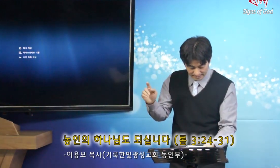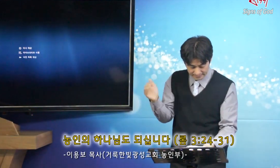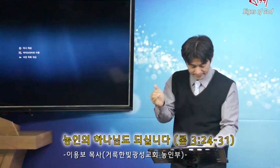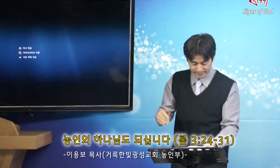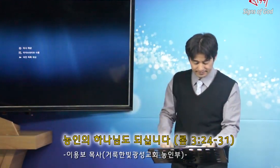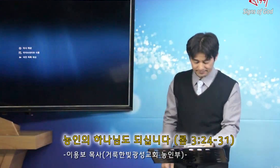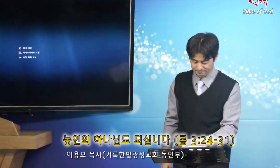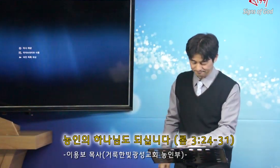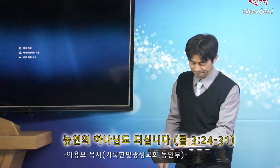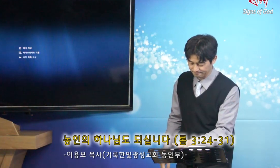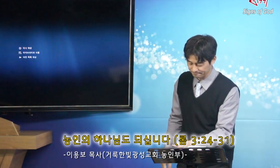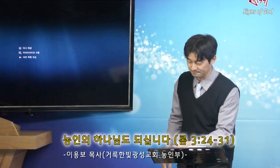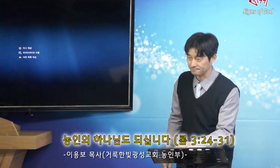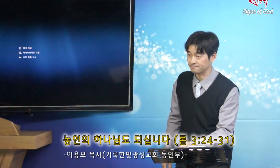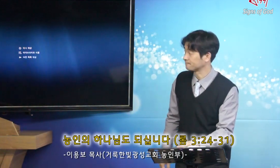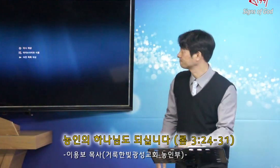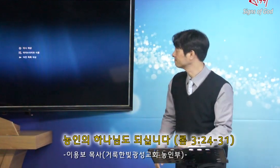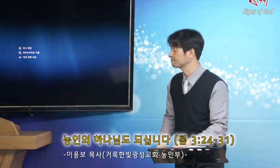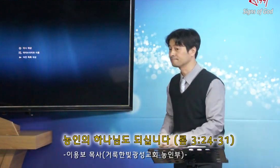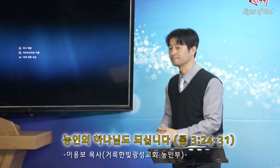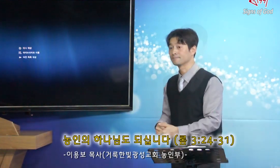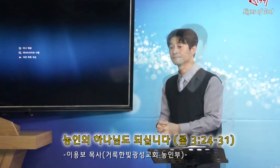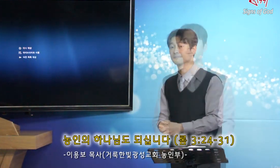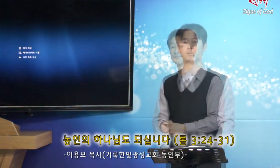31절 마지막까지 읽도록 하겠습니다.